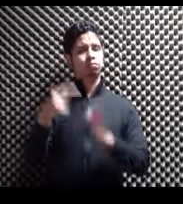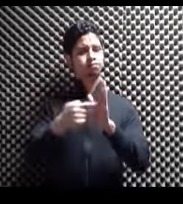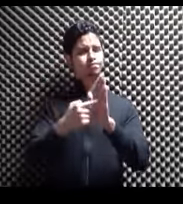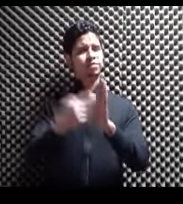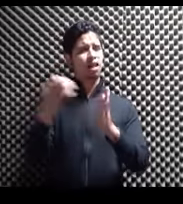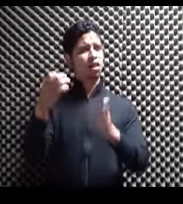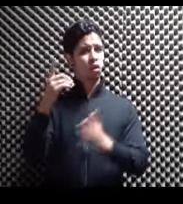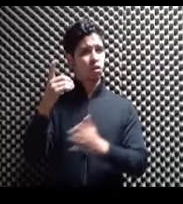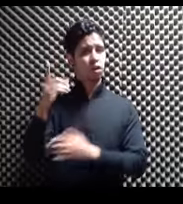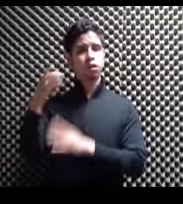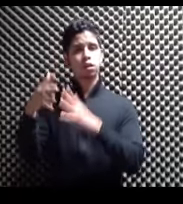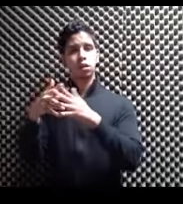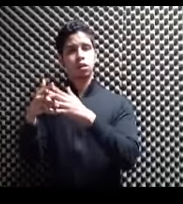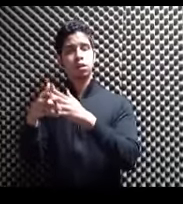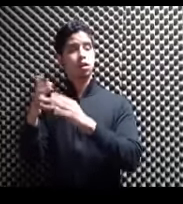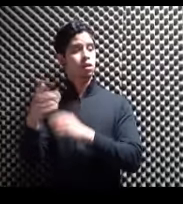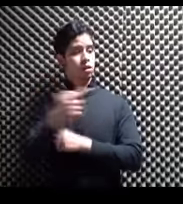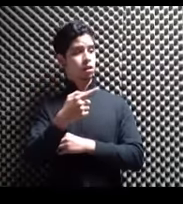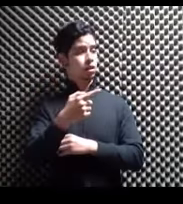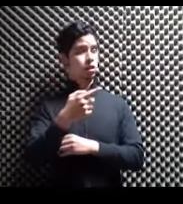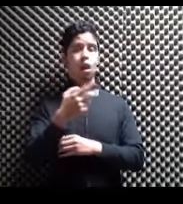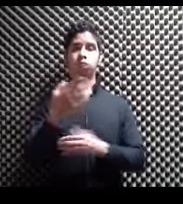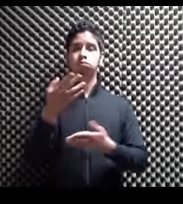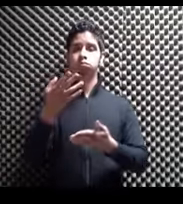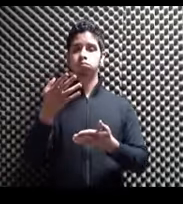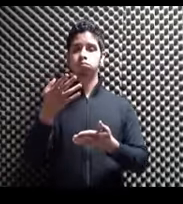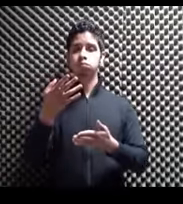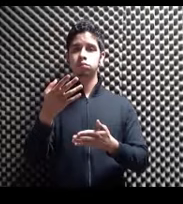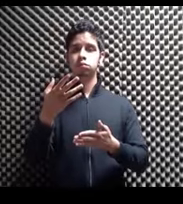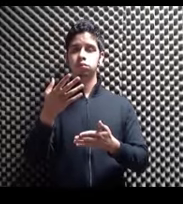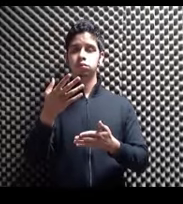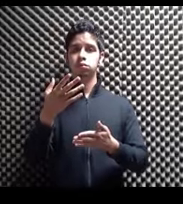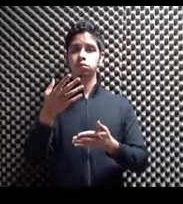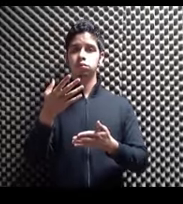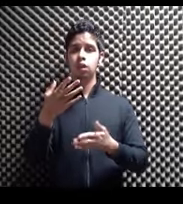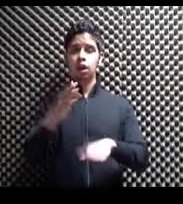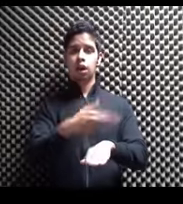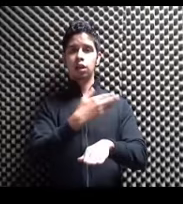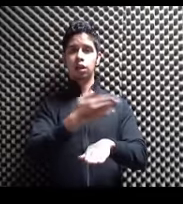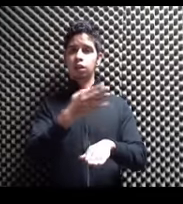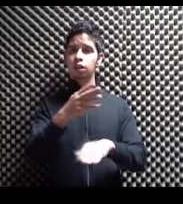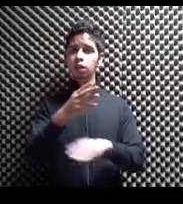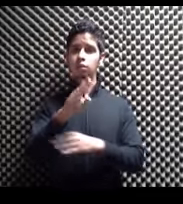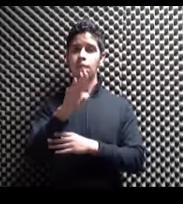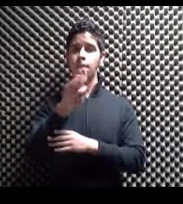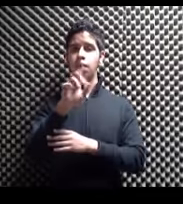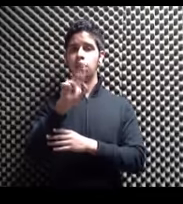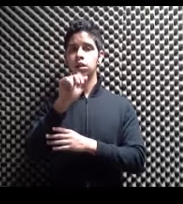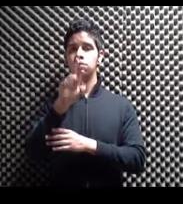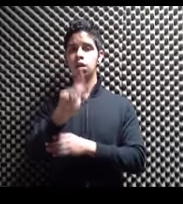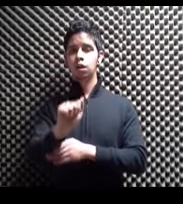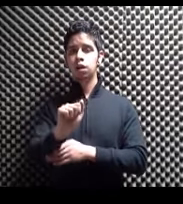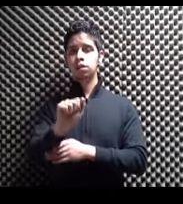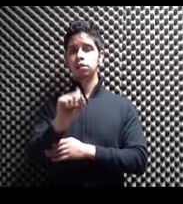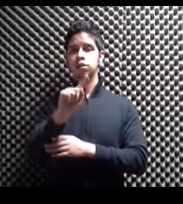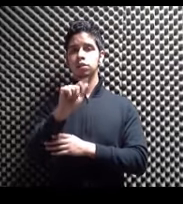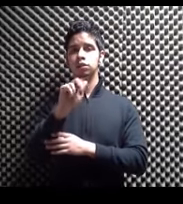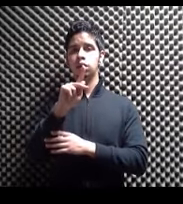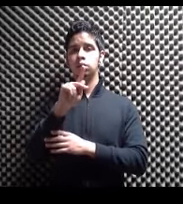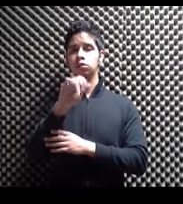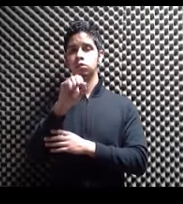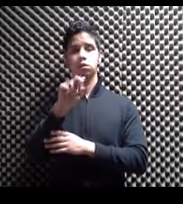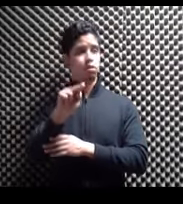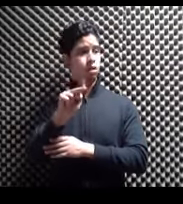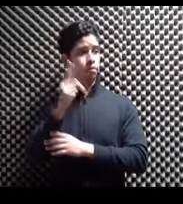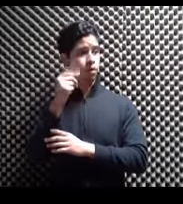era Barbara Streisand y la canción es Songbird, pero entonces aquí en pequeñito dice que lo siente pero